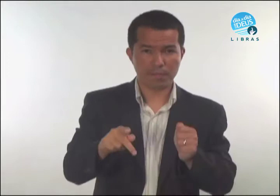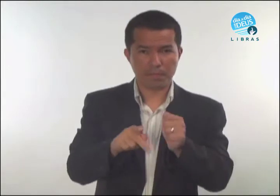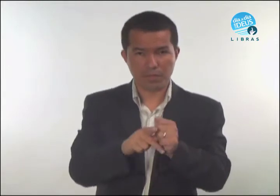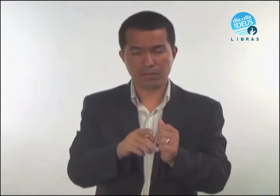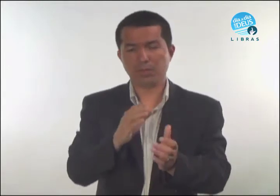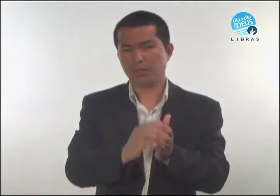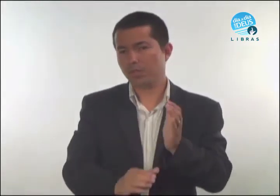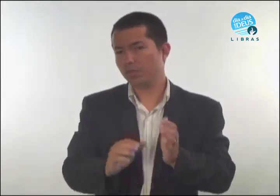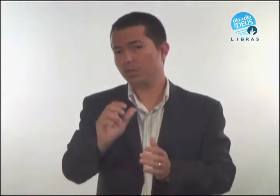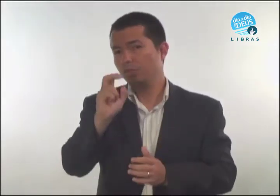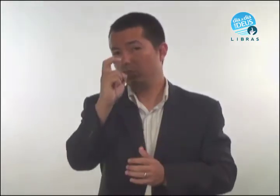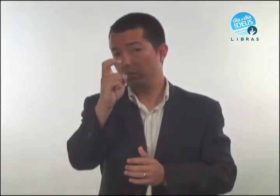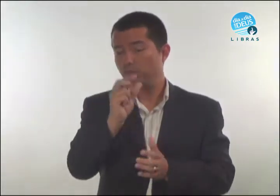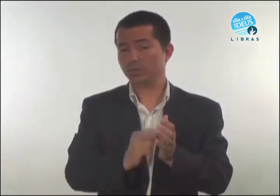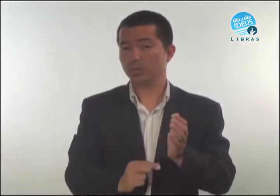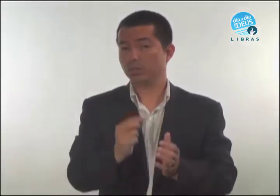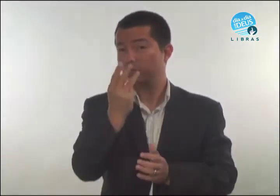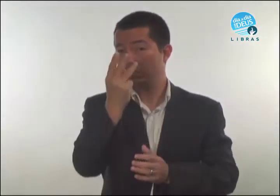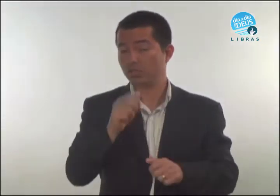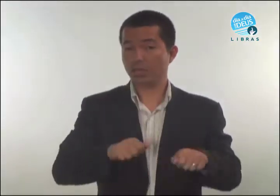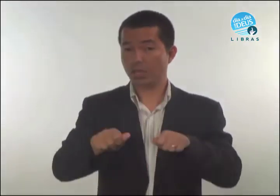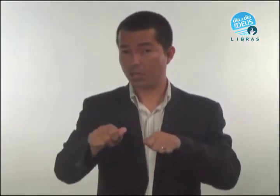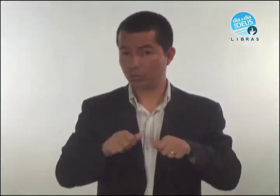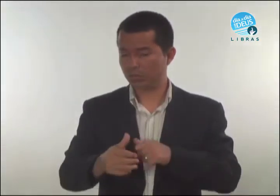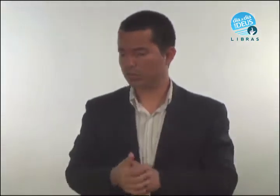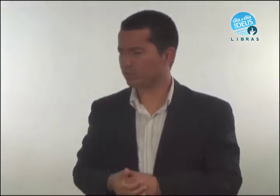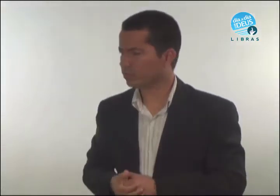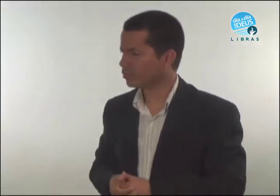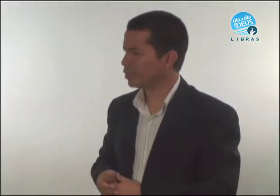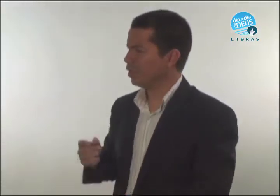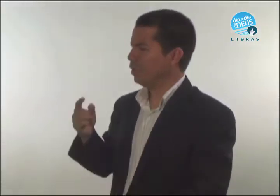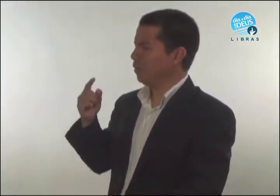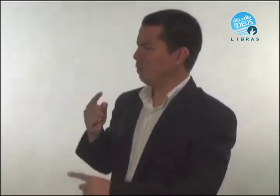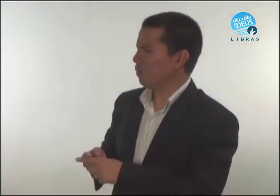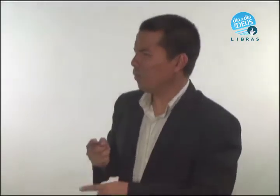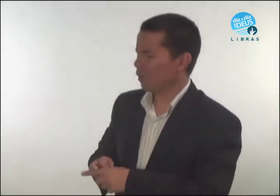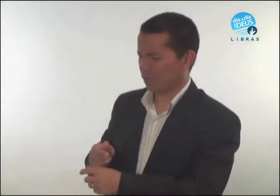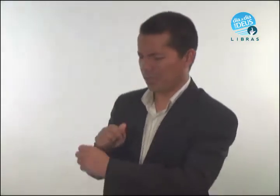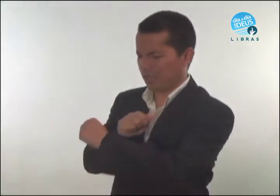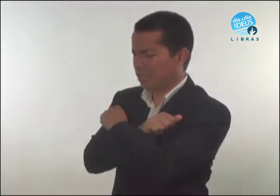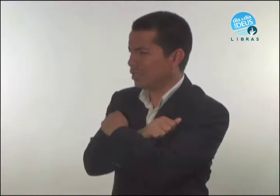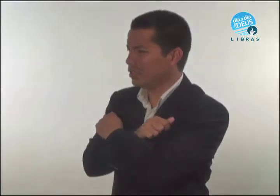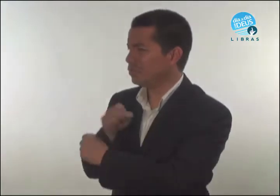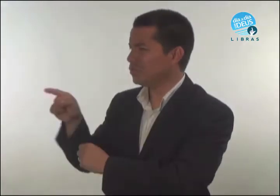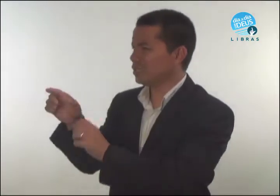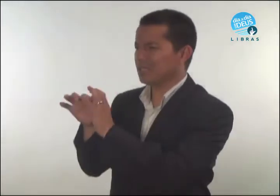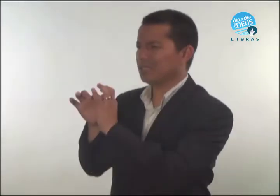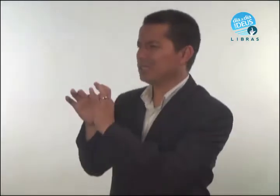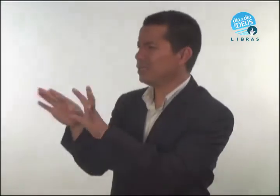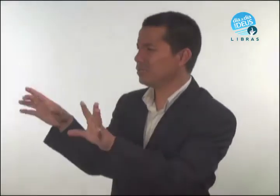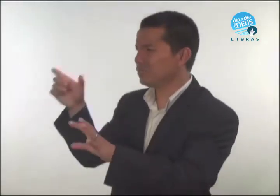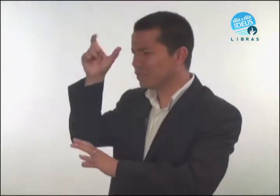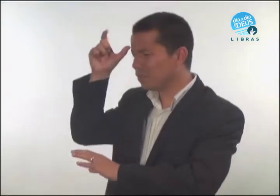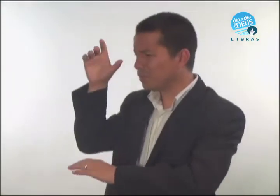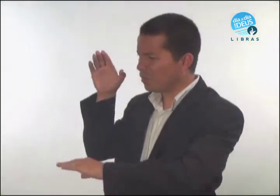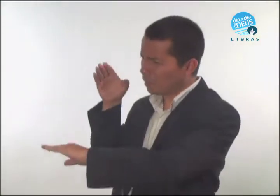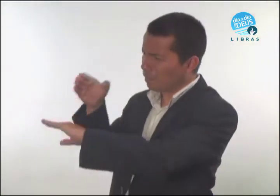Pedro disse a Ananias, capítulo 5, verso 3: por que você deixou Satanás dominar o seu coração, e por